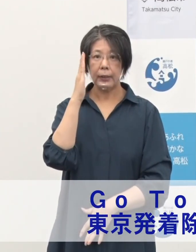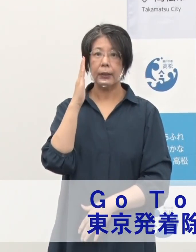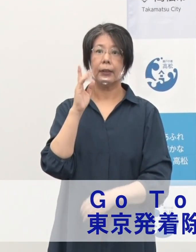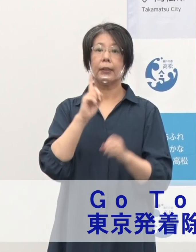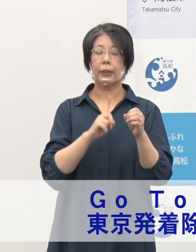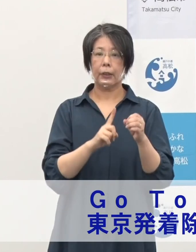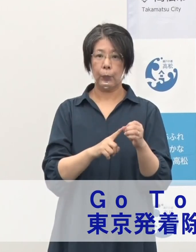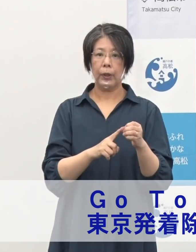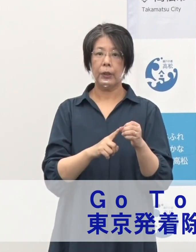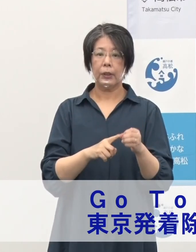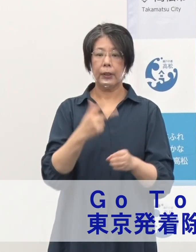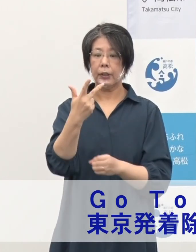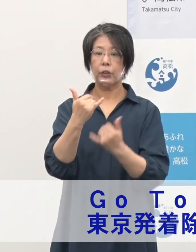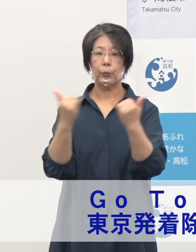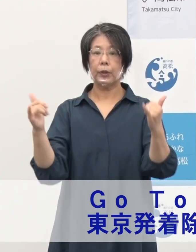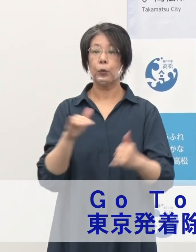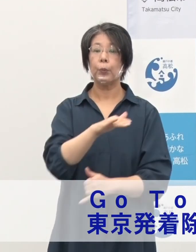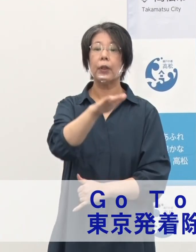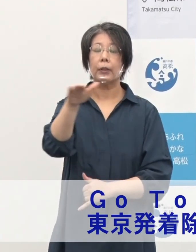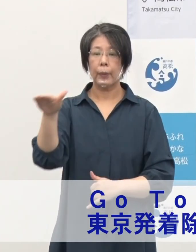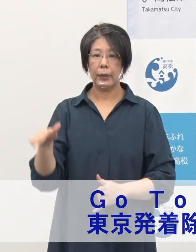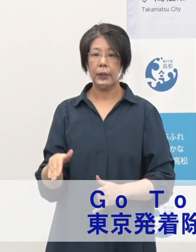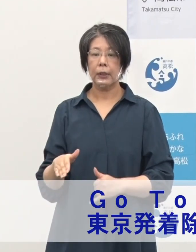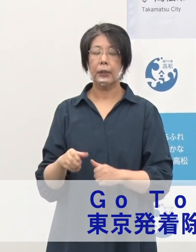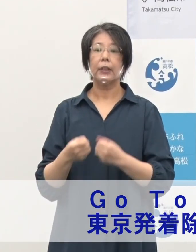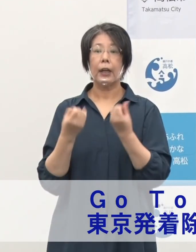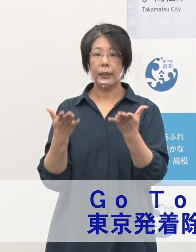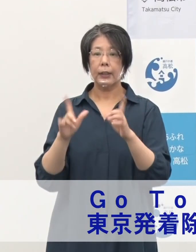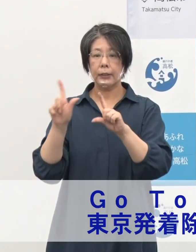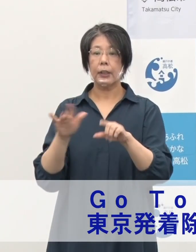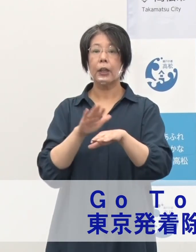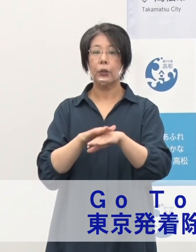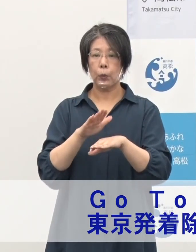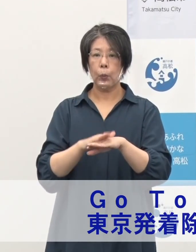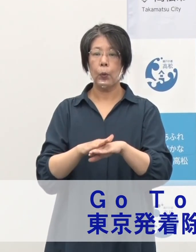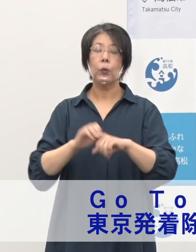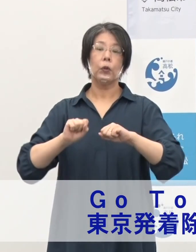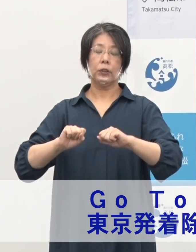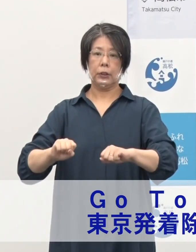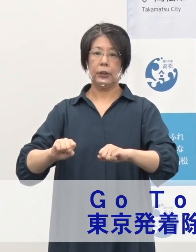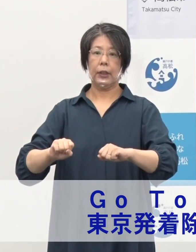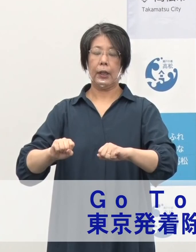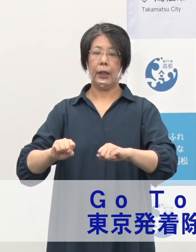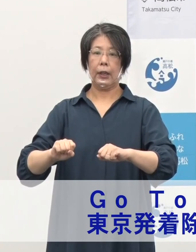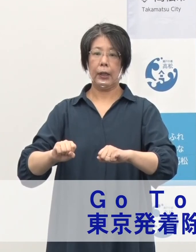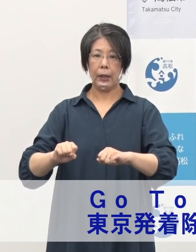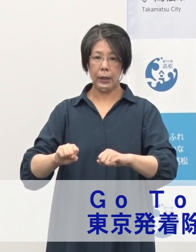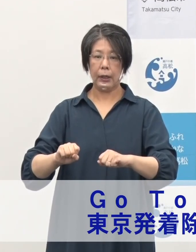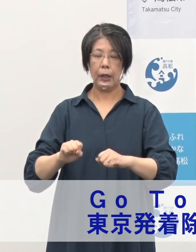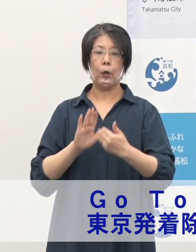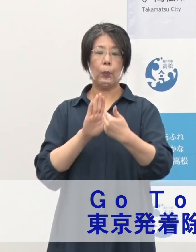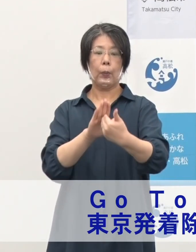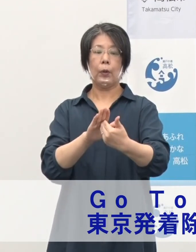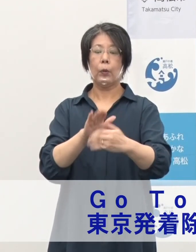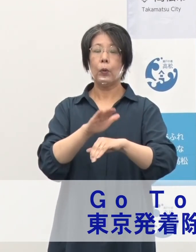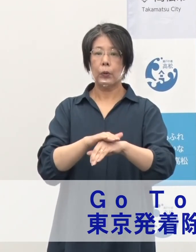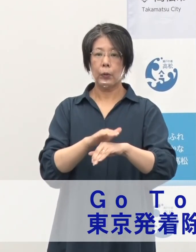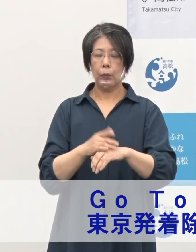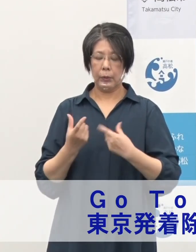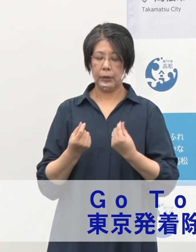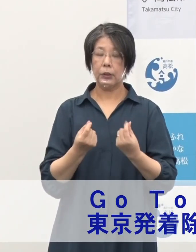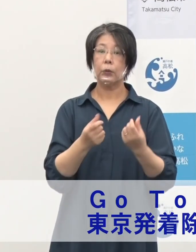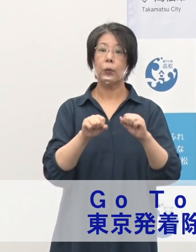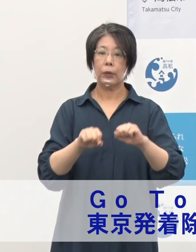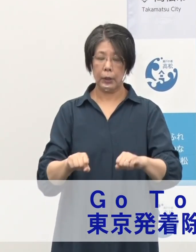にまず市民の皆様には新しい生活様式の実践でありますとかあるいは感染防止策の徹底などに